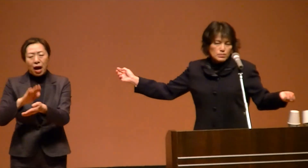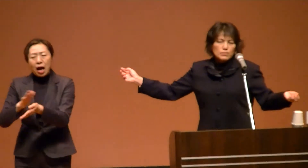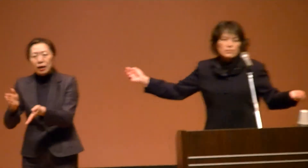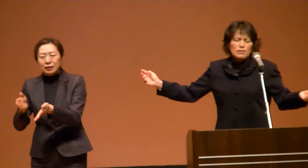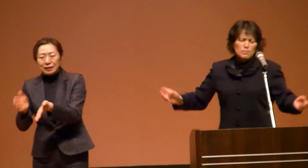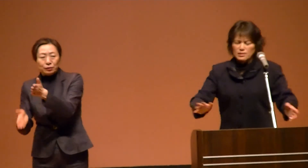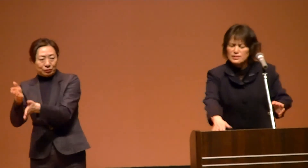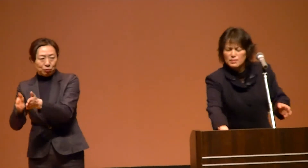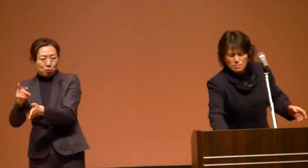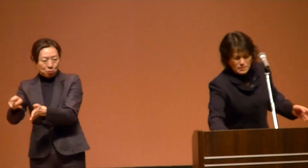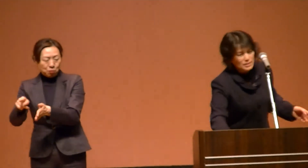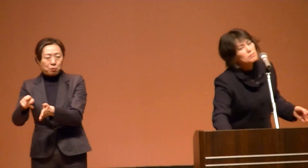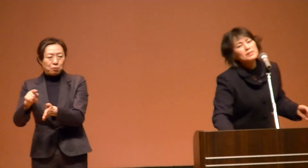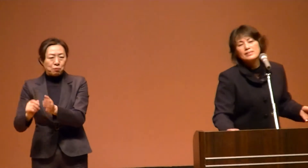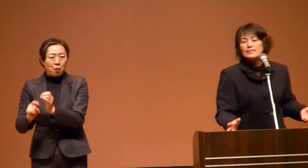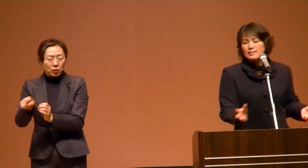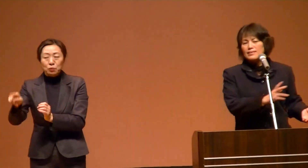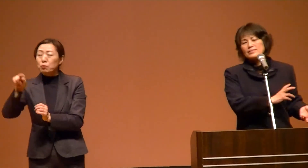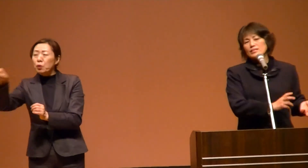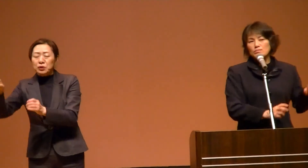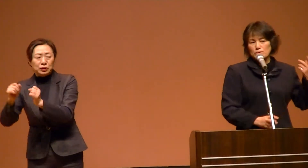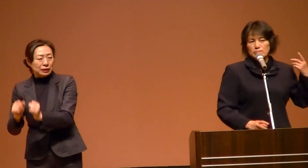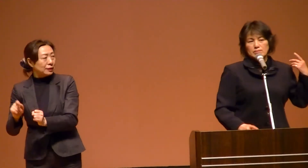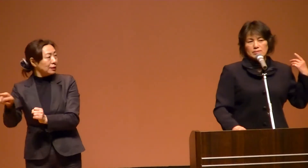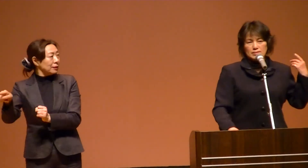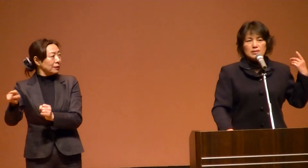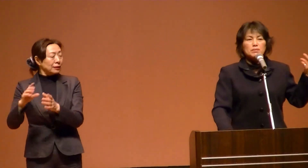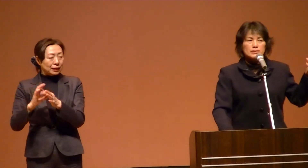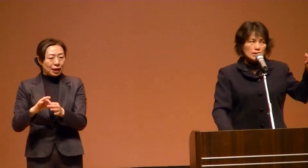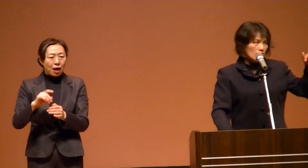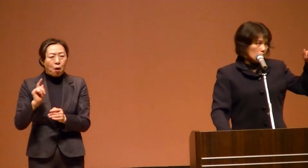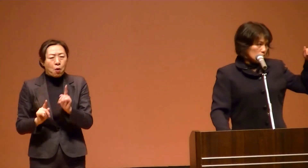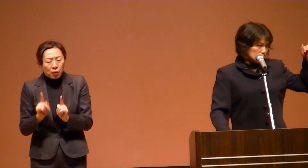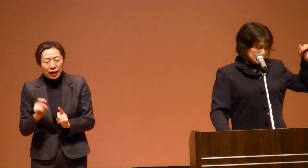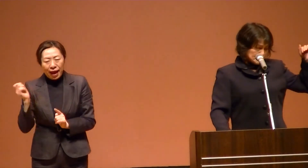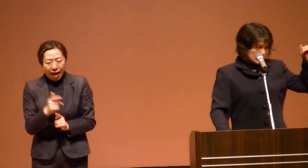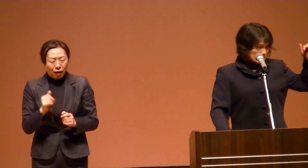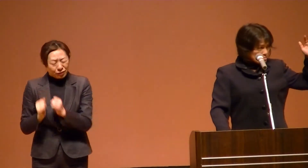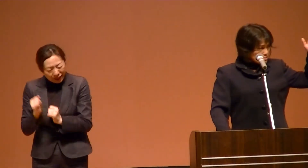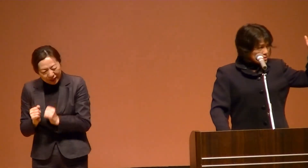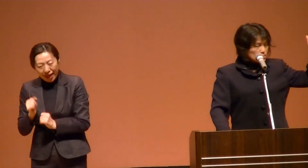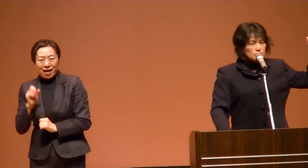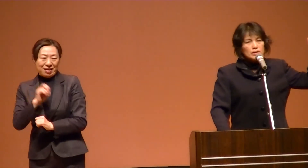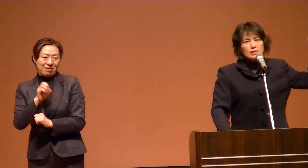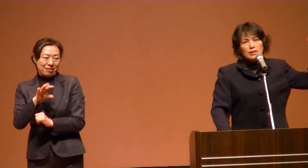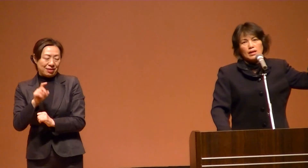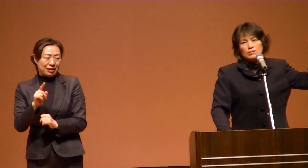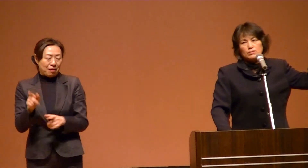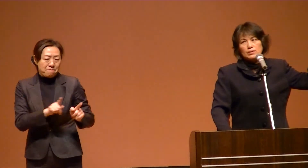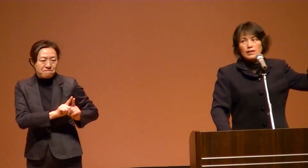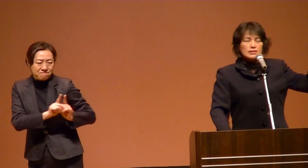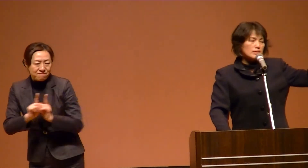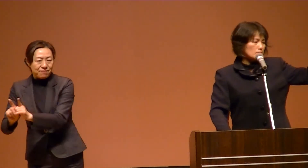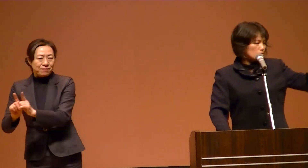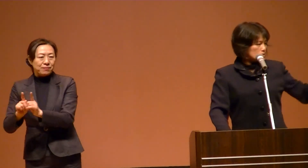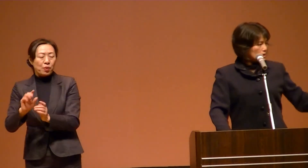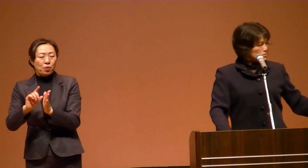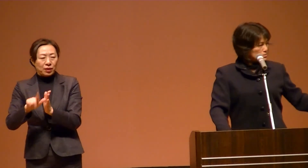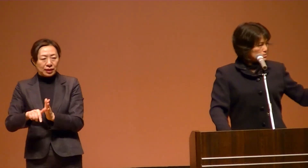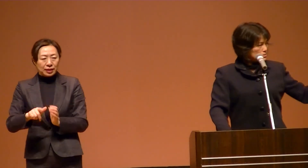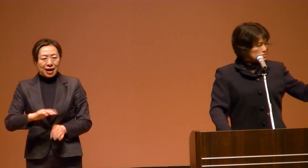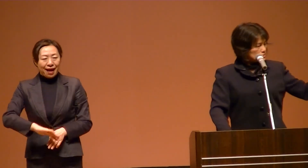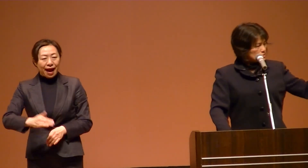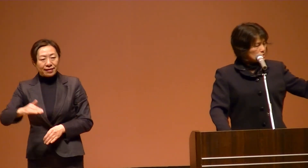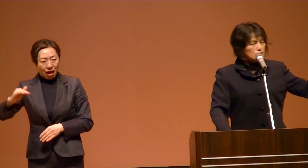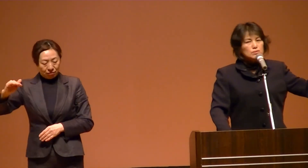、もうお母さんごめんねごめんねって私も逃げました。その時にあの階段からもあ